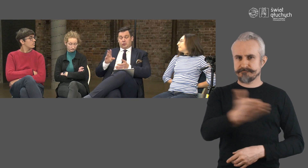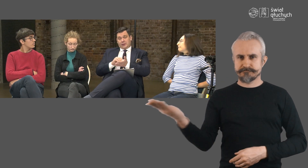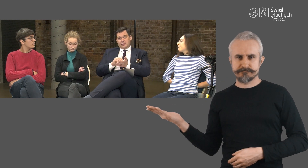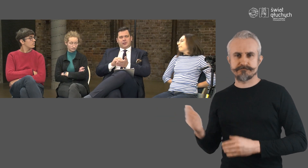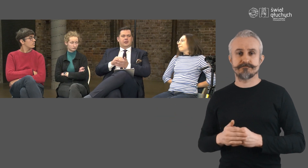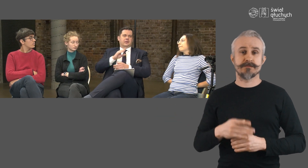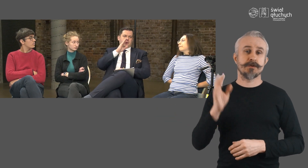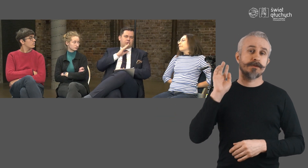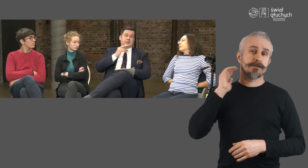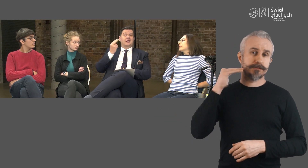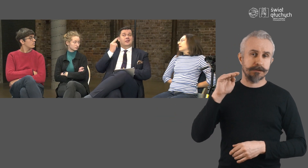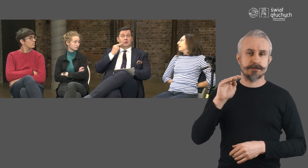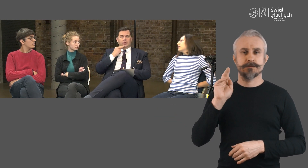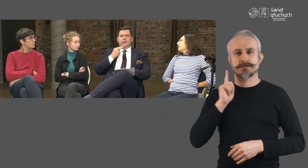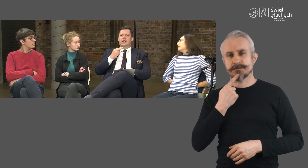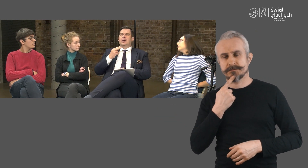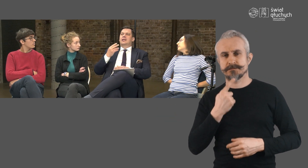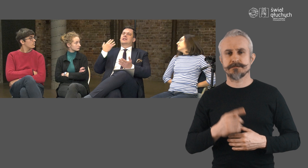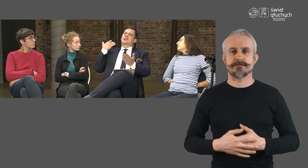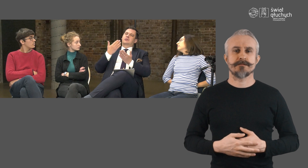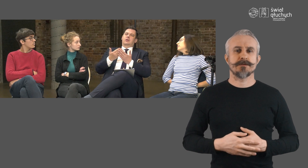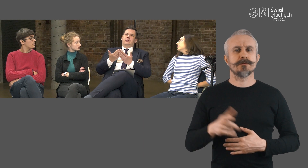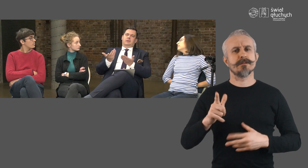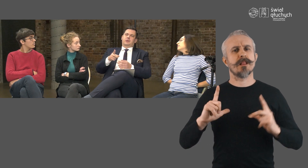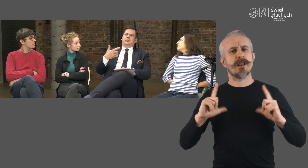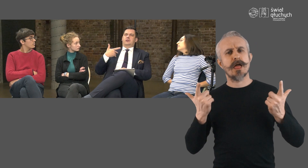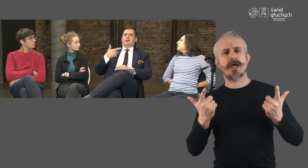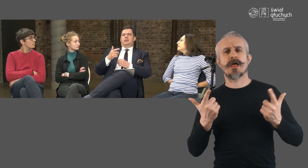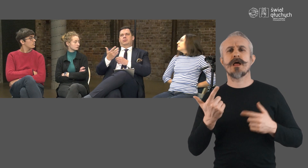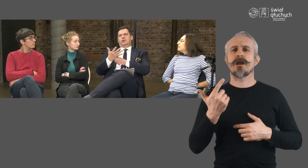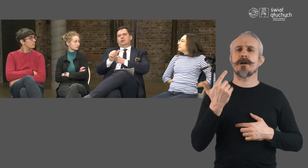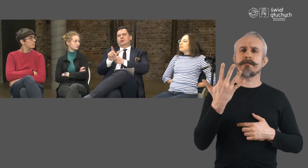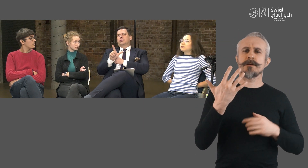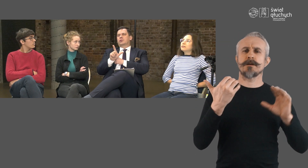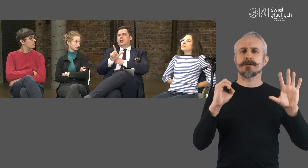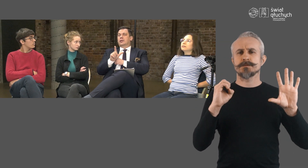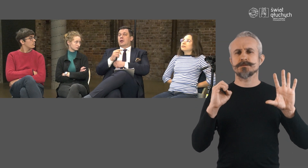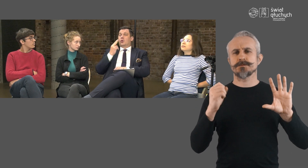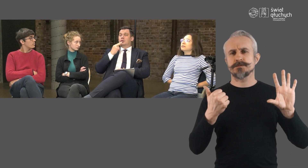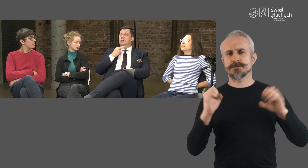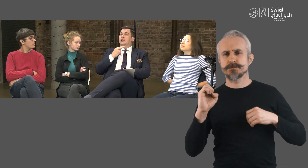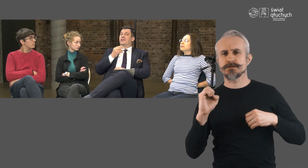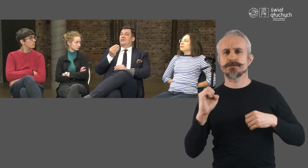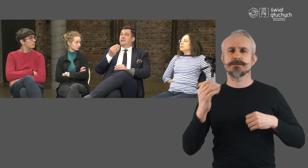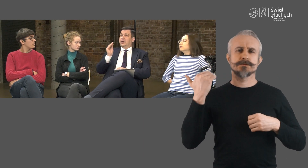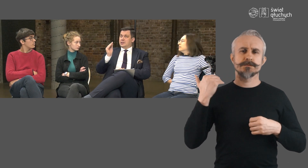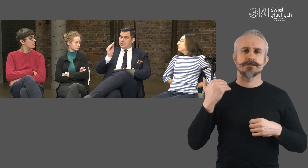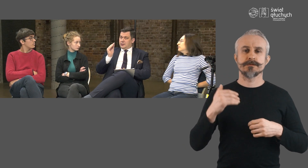waszego doświadczenia, nie do słyszących, ale też głuchych, z historii na przykład życia 50, 60, 70 lat,